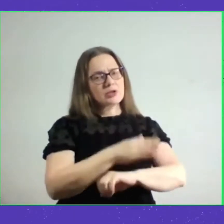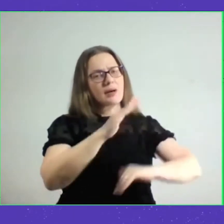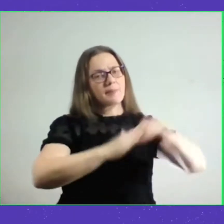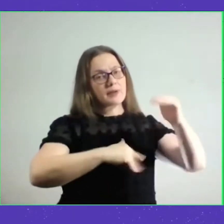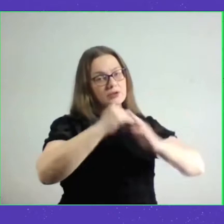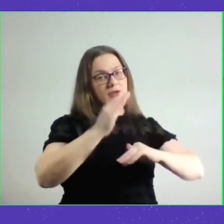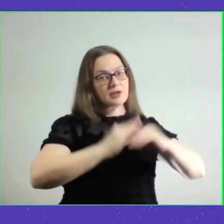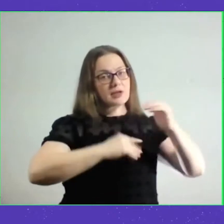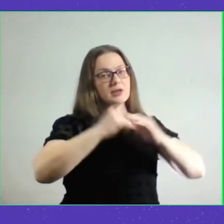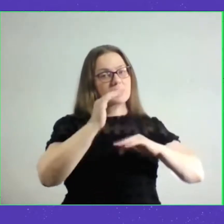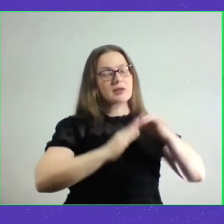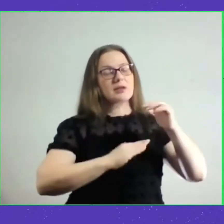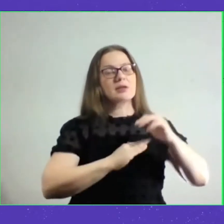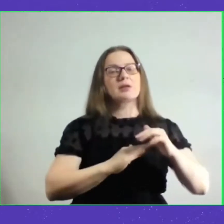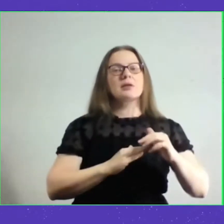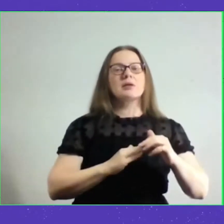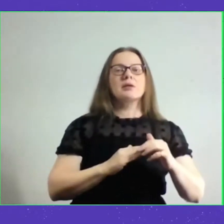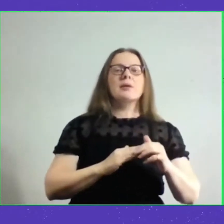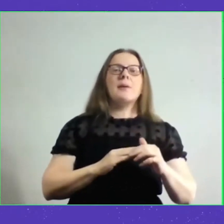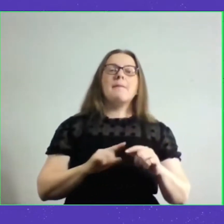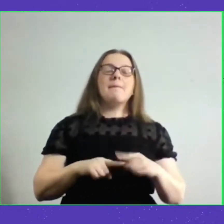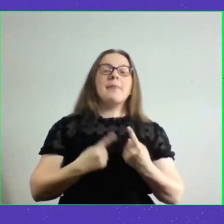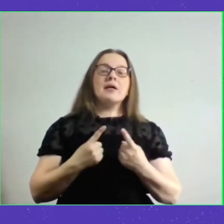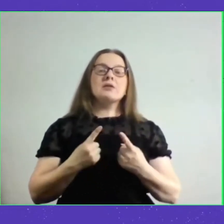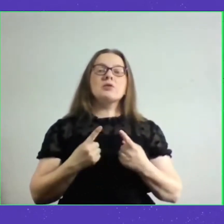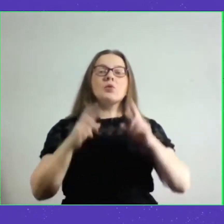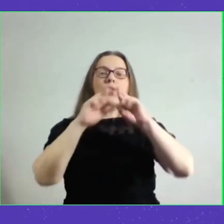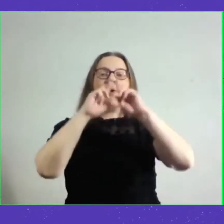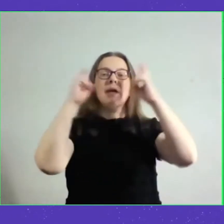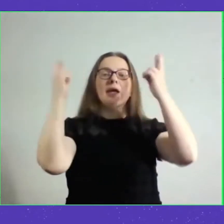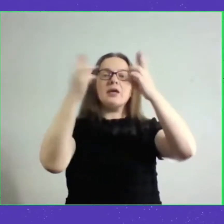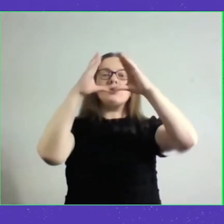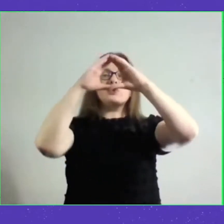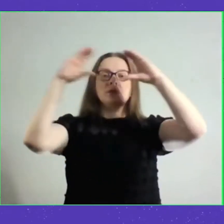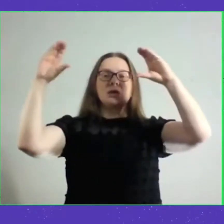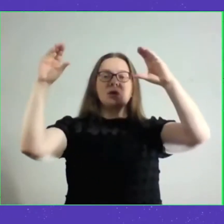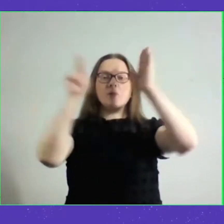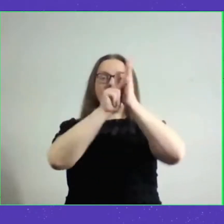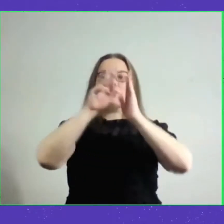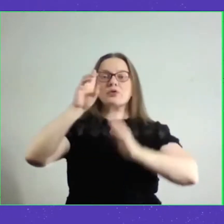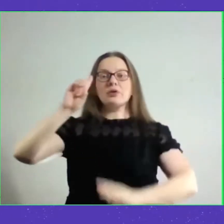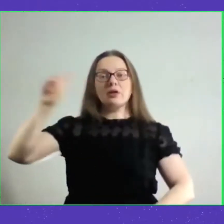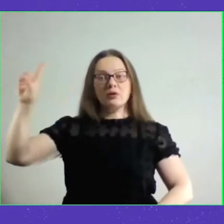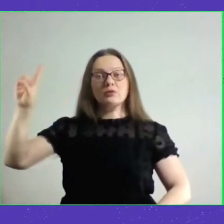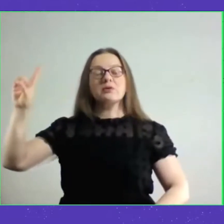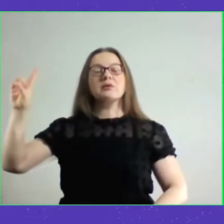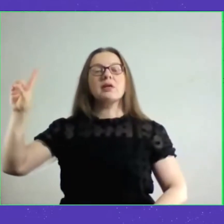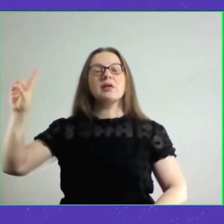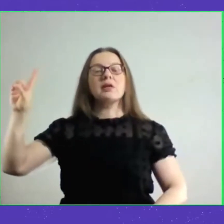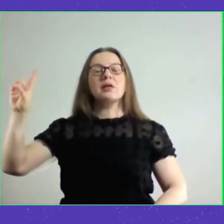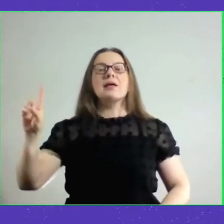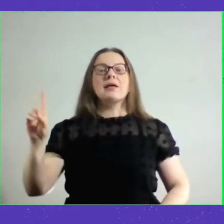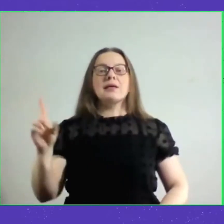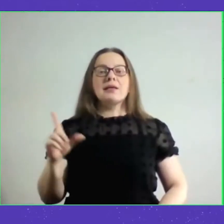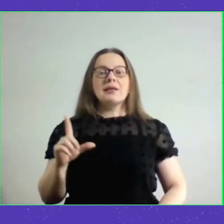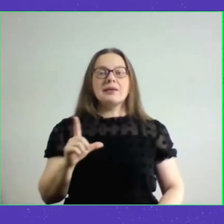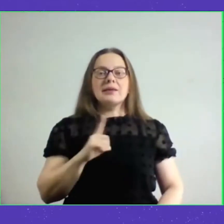de Deus também tem uma aparência. A aparência é a parte externa dele, a